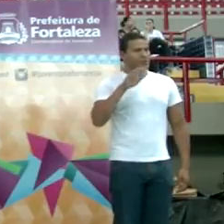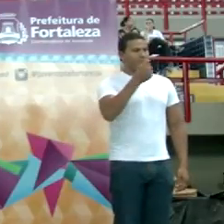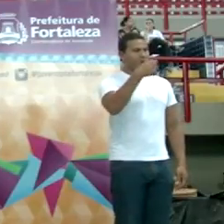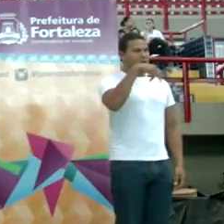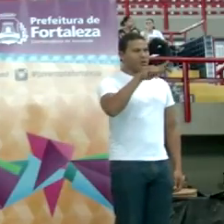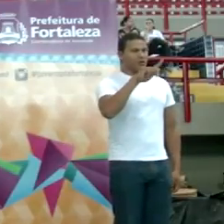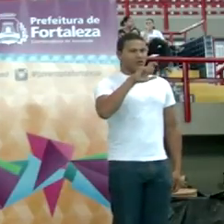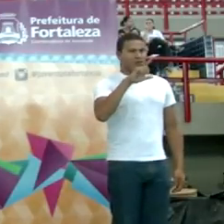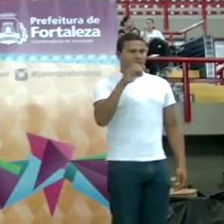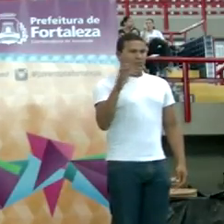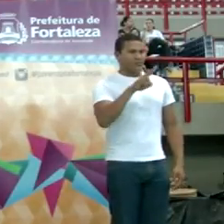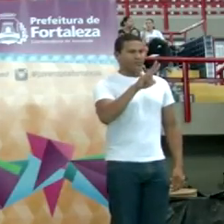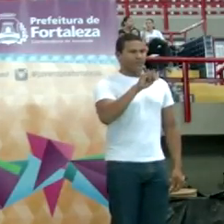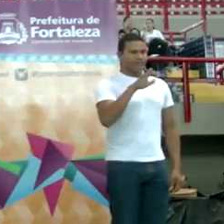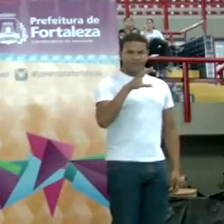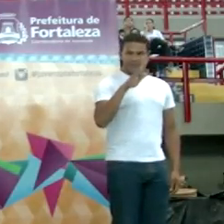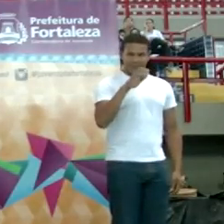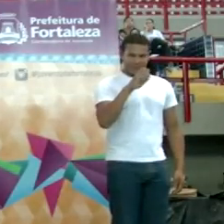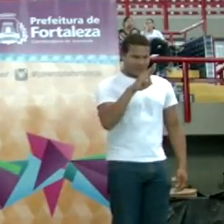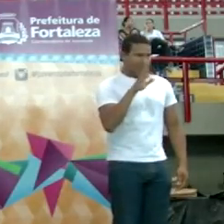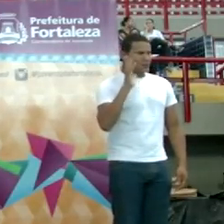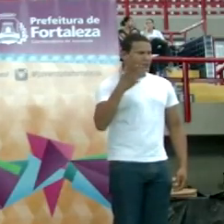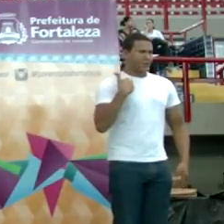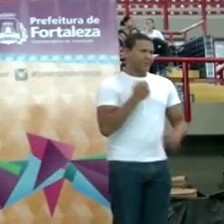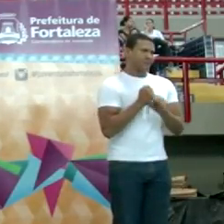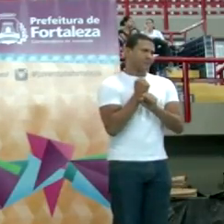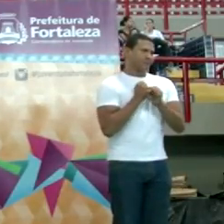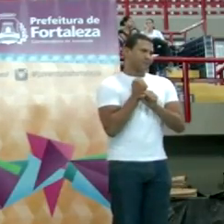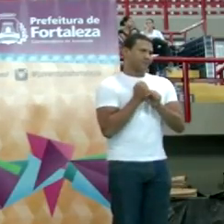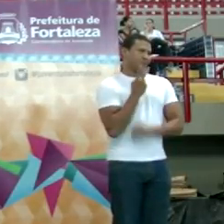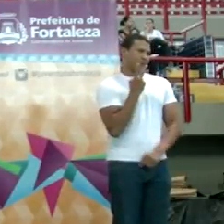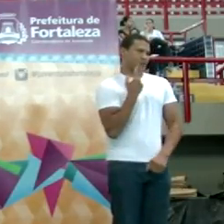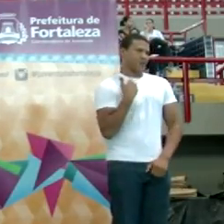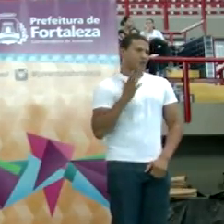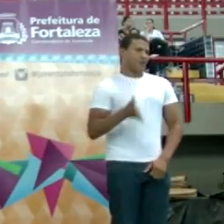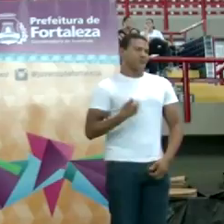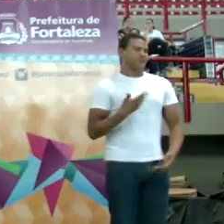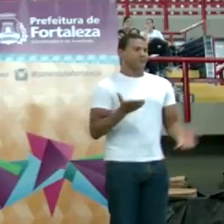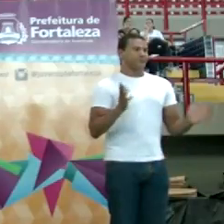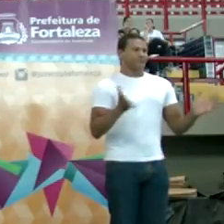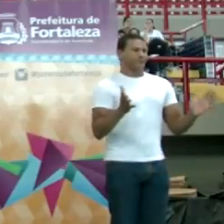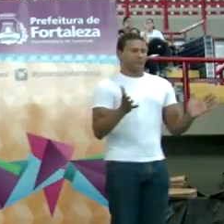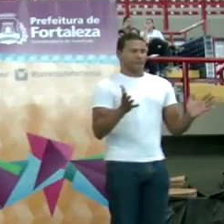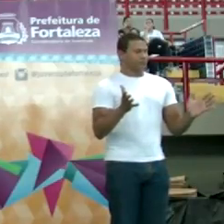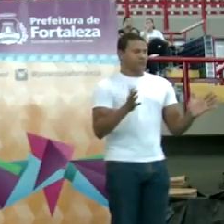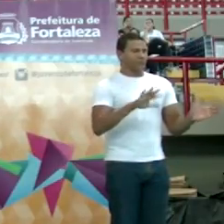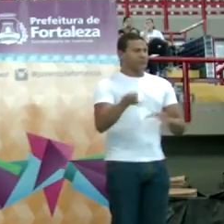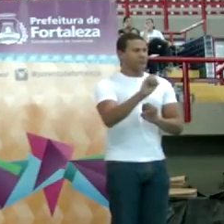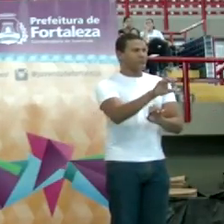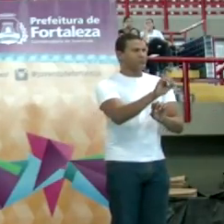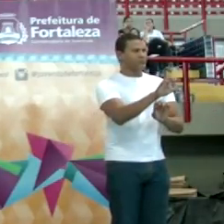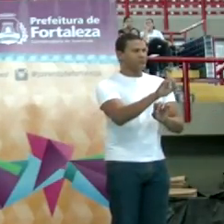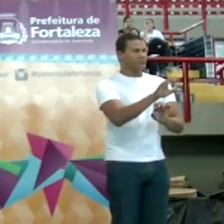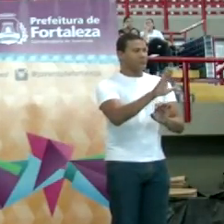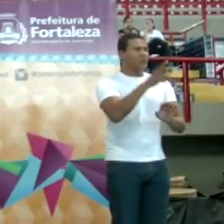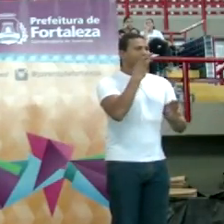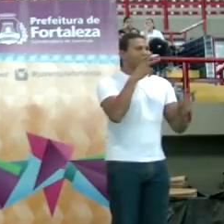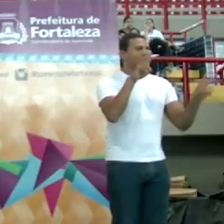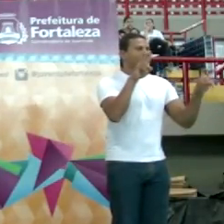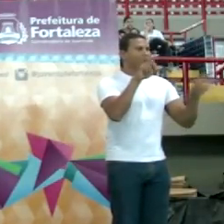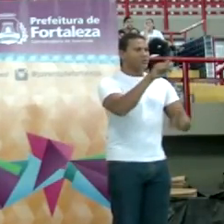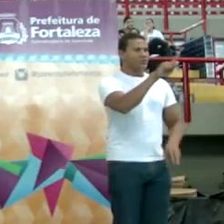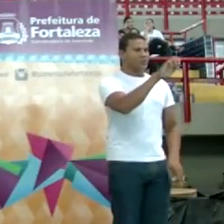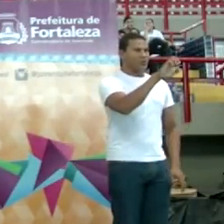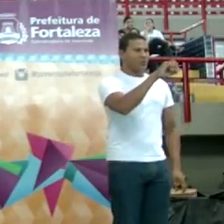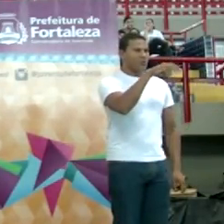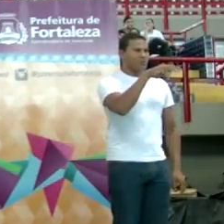já há 2 anos, é isso? E hoje a gente vai conversar um pouquinho com vocês sobre geometria espacial.